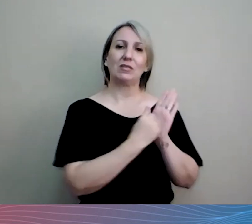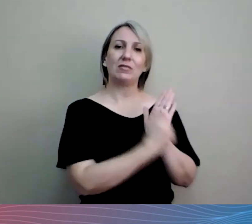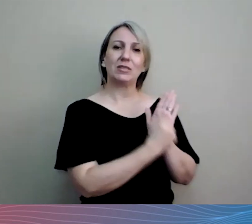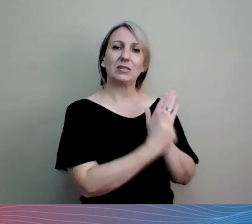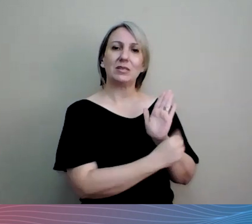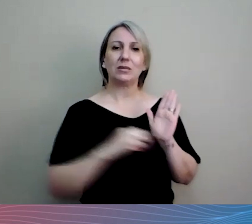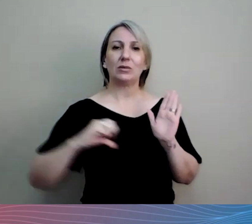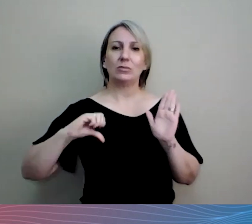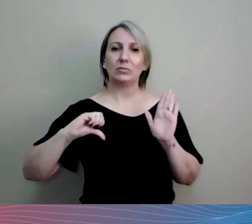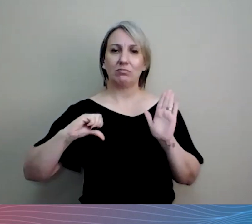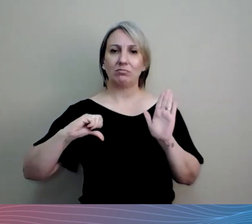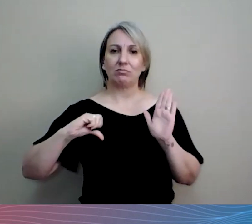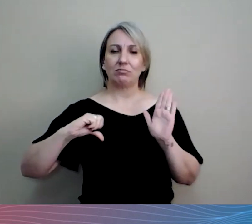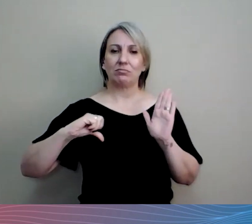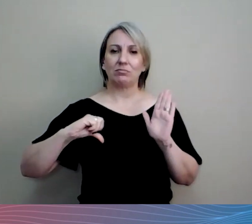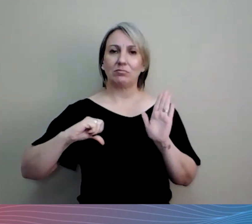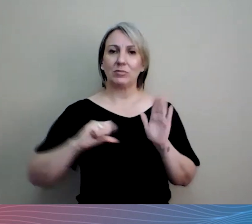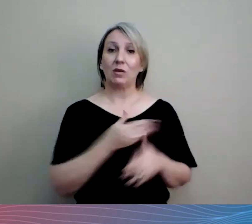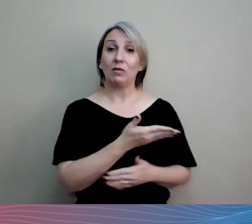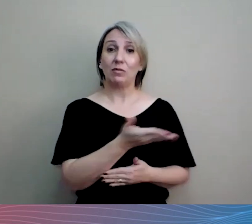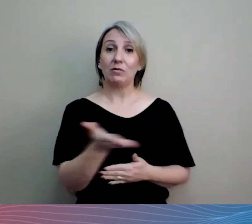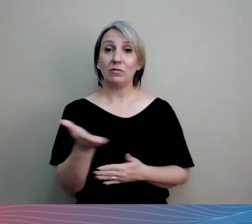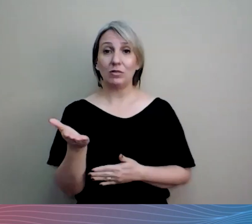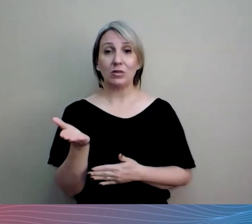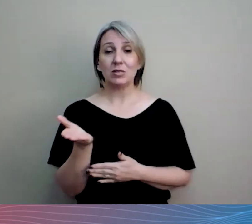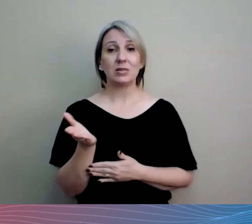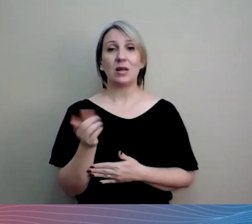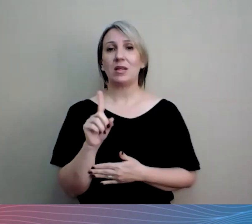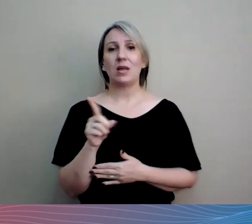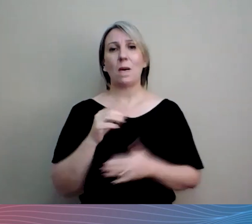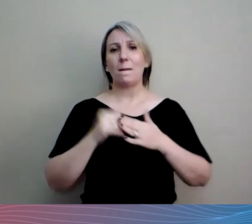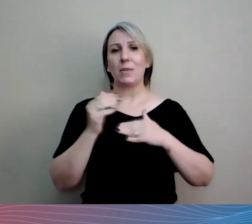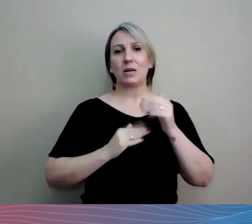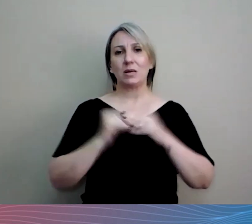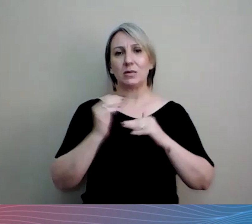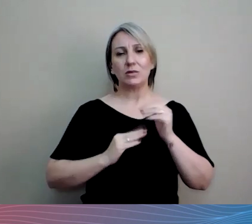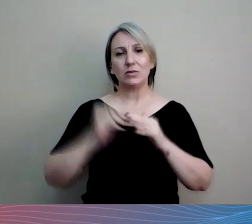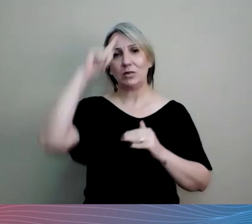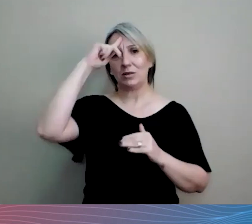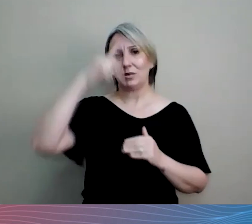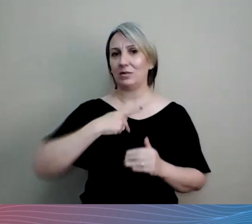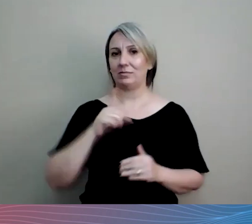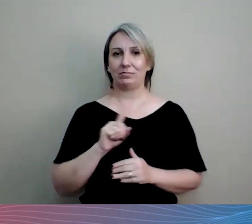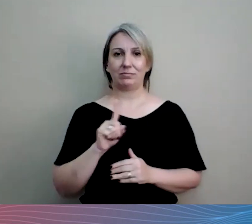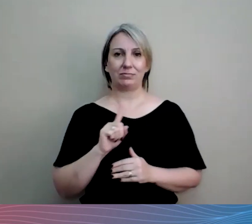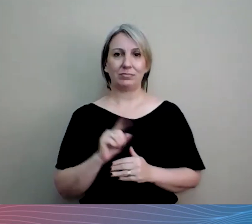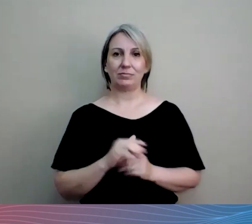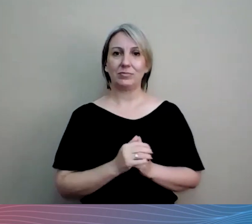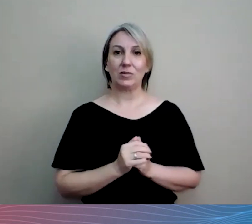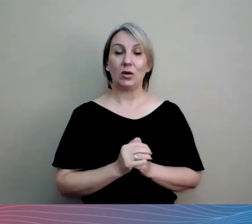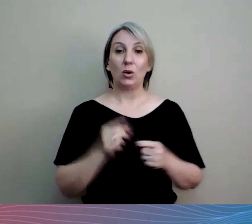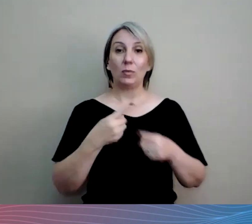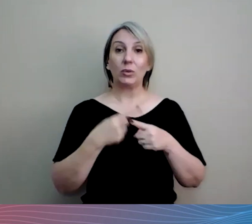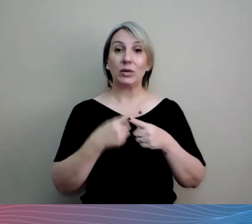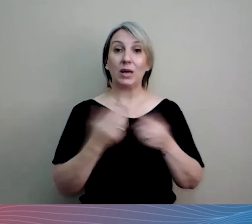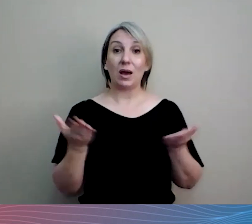9. Vós, porém, não estáis na carne, mas no Espírito, se de fato o Espírito de Deus habita em